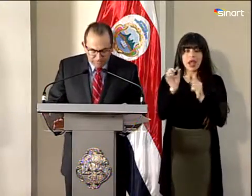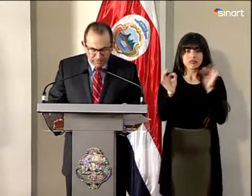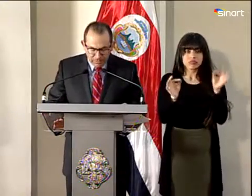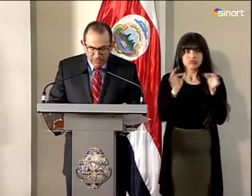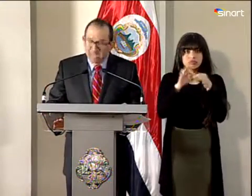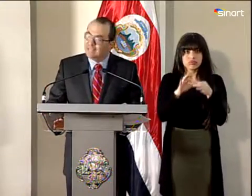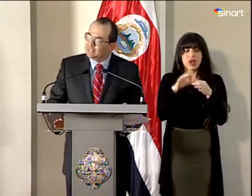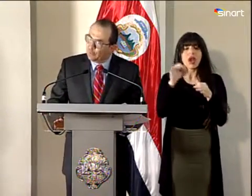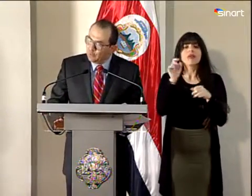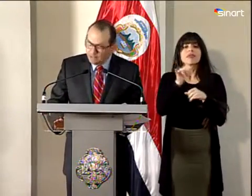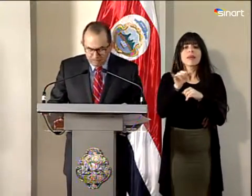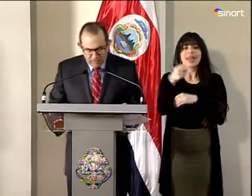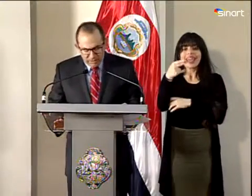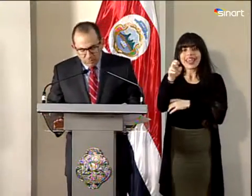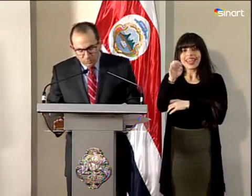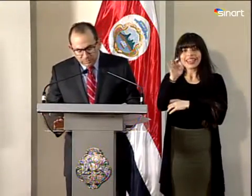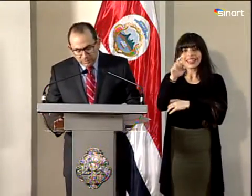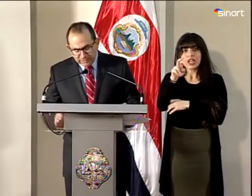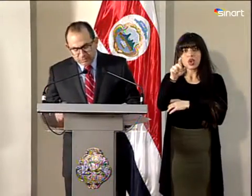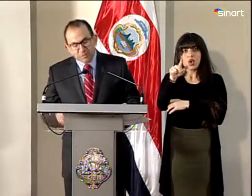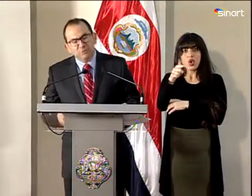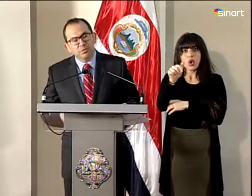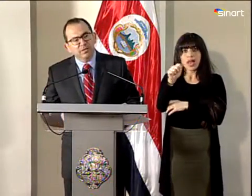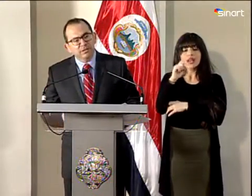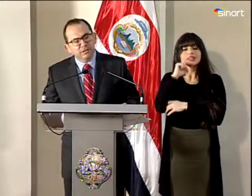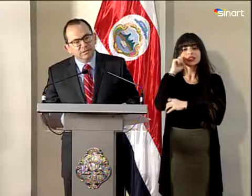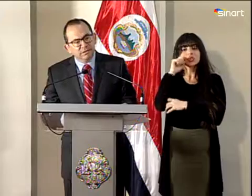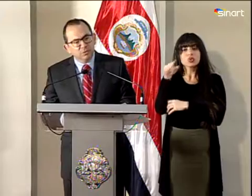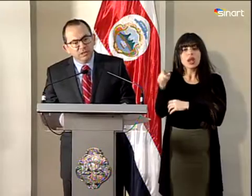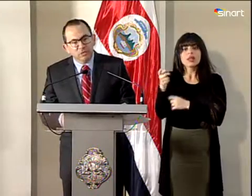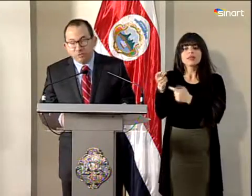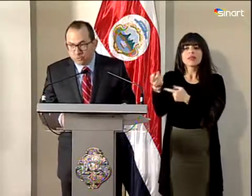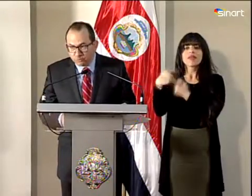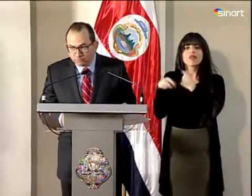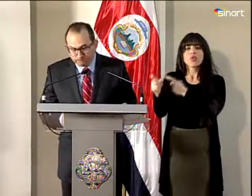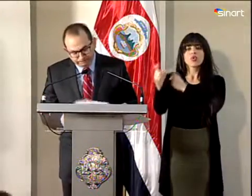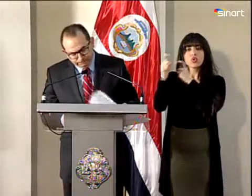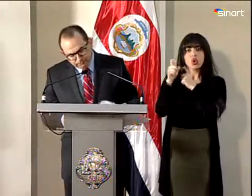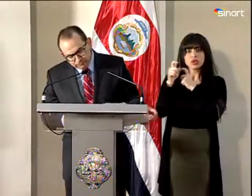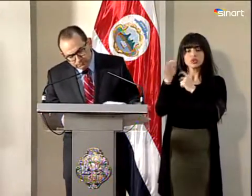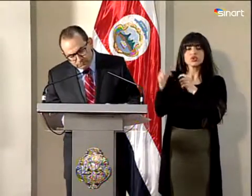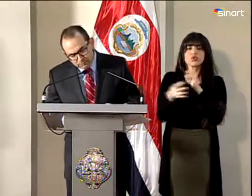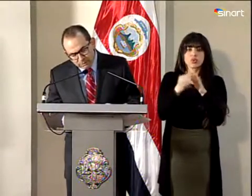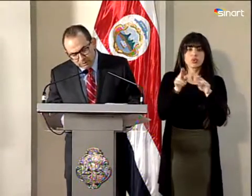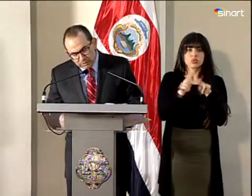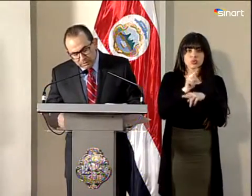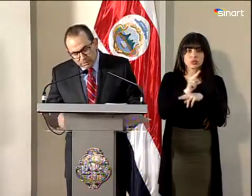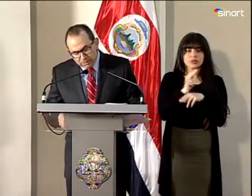pareja, a la heteróloga, con células sexuales provenientes de una donación.